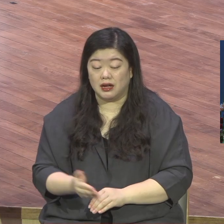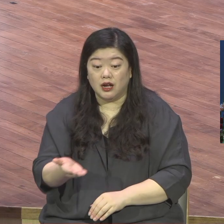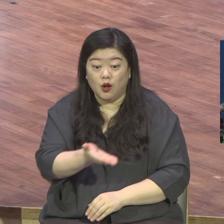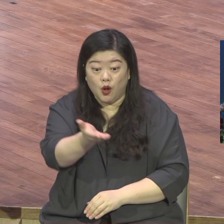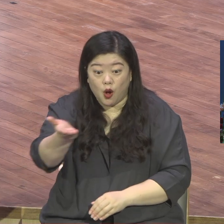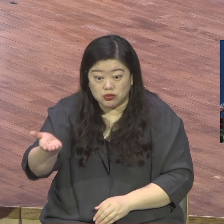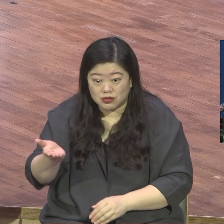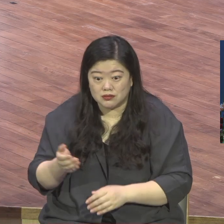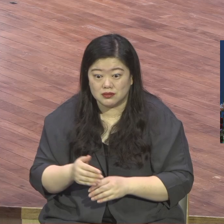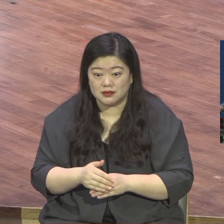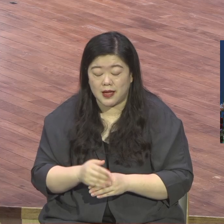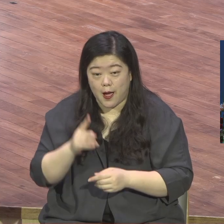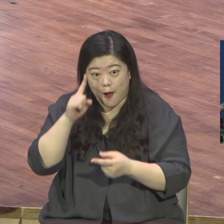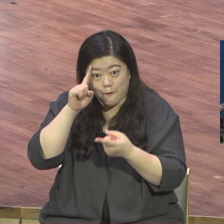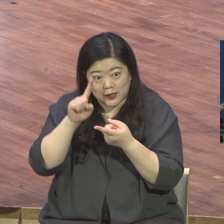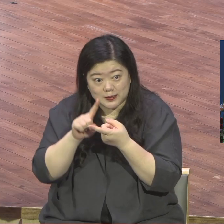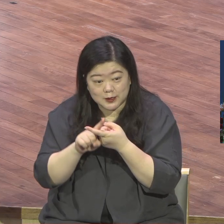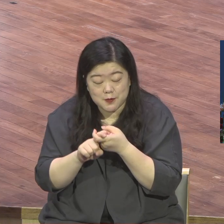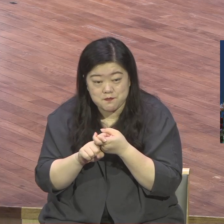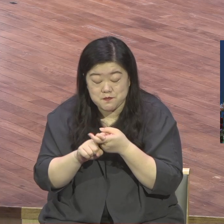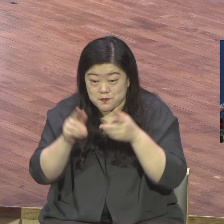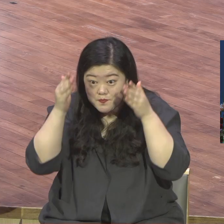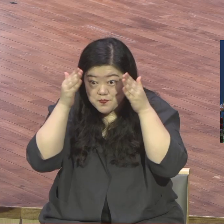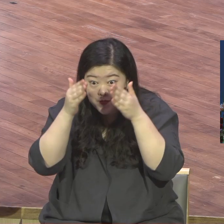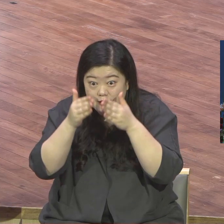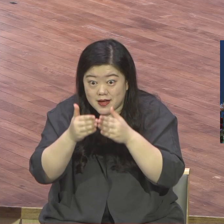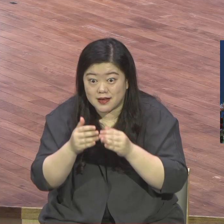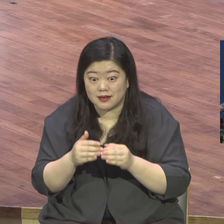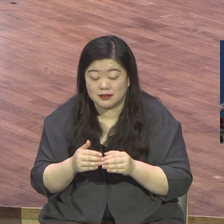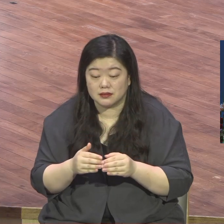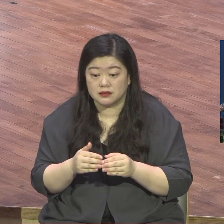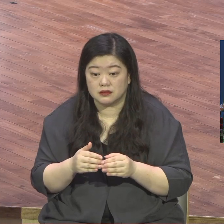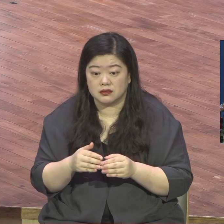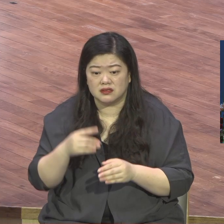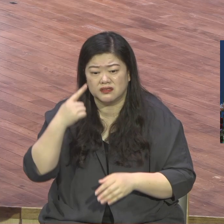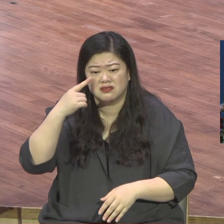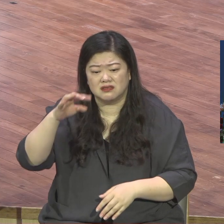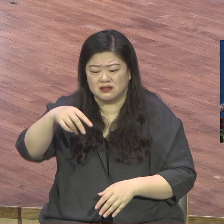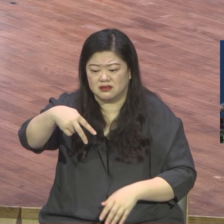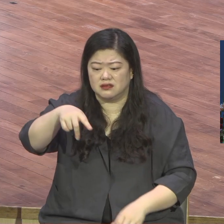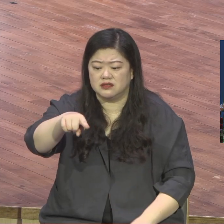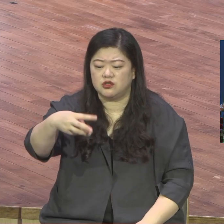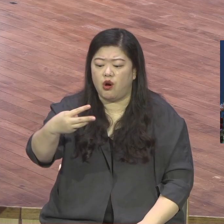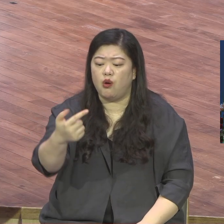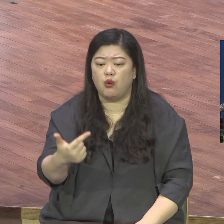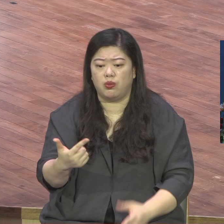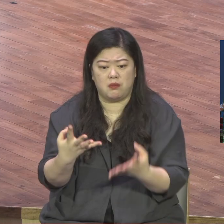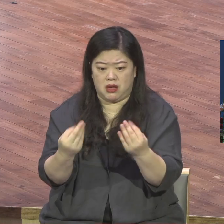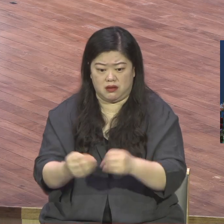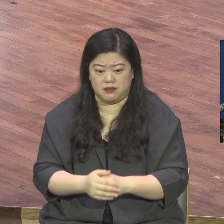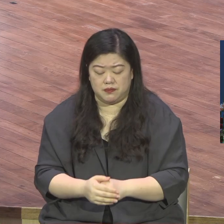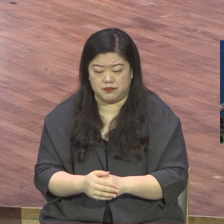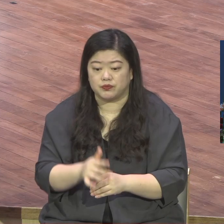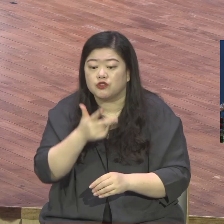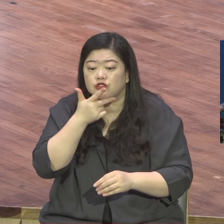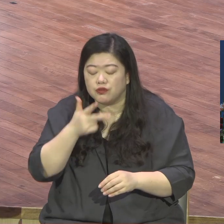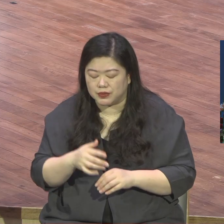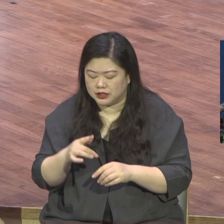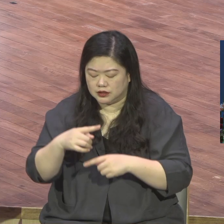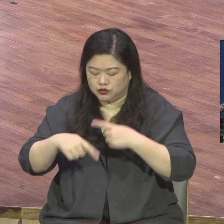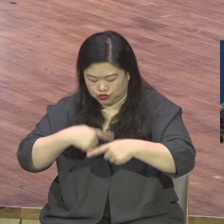보인 게 다 서론이잖아요. 그래서 알아듣지도 못하는 말 계속 하지요. With Emmanuel